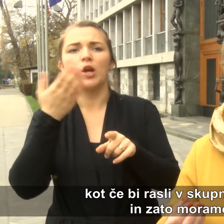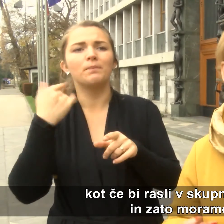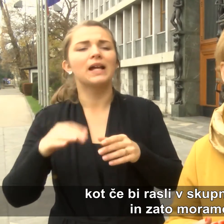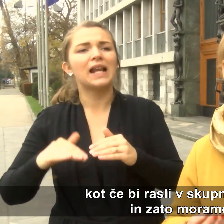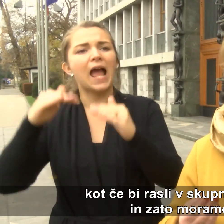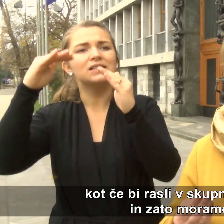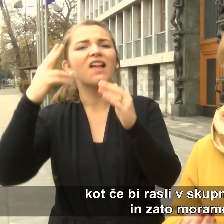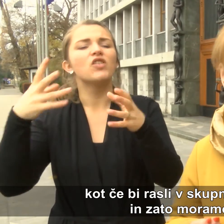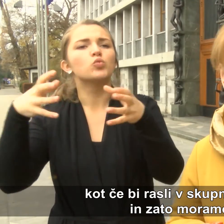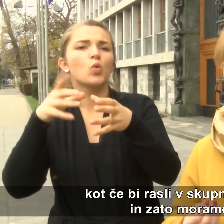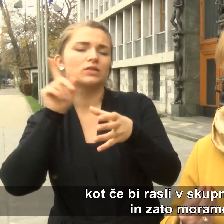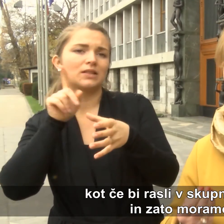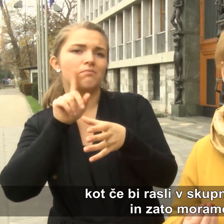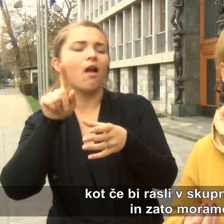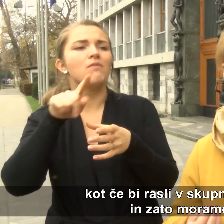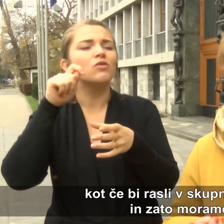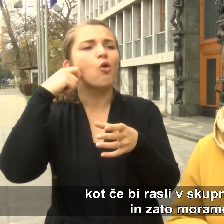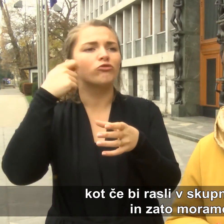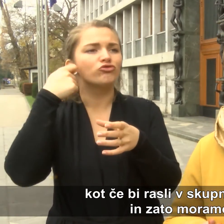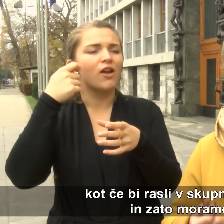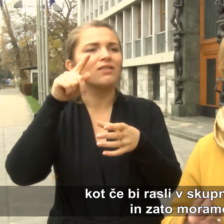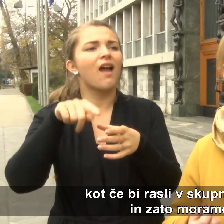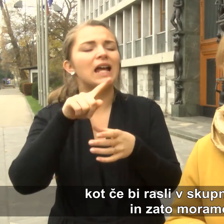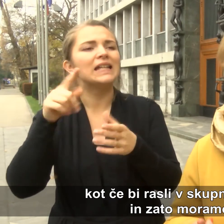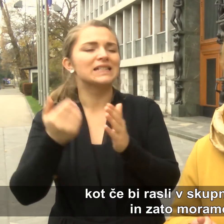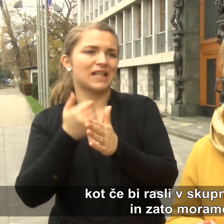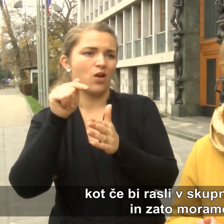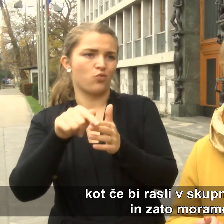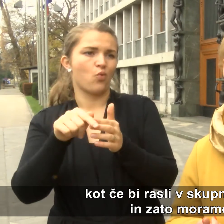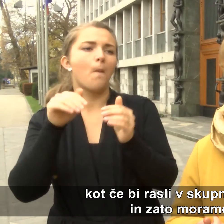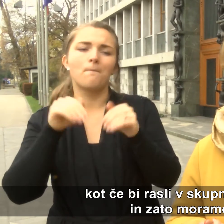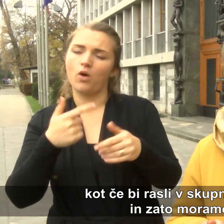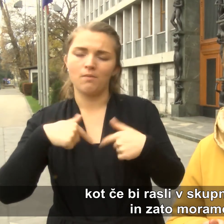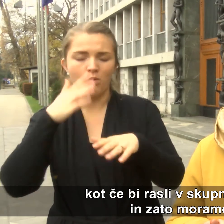in očeta, in zato moramo biti proti.